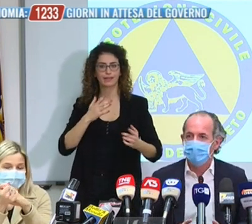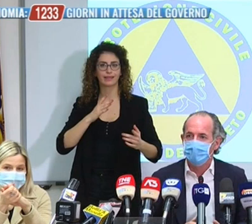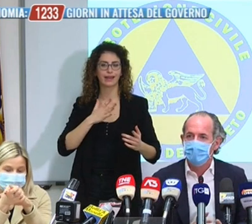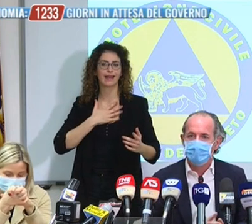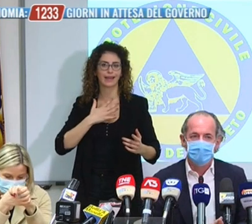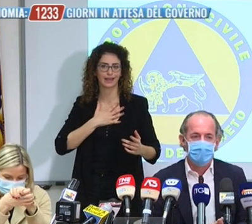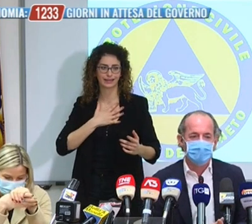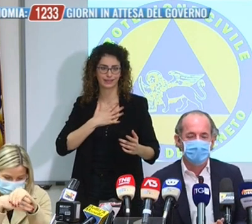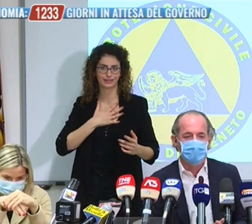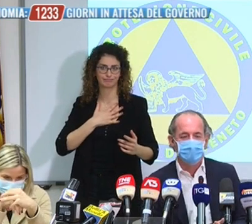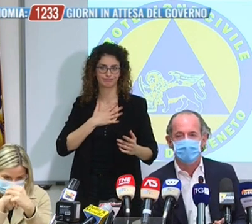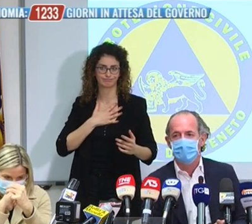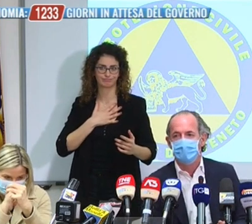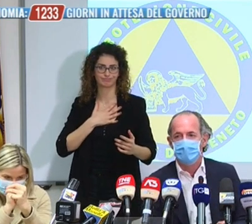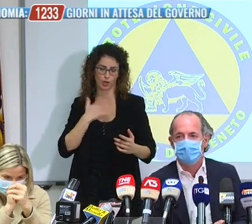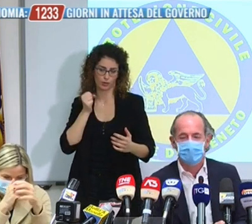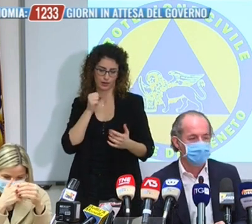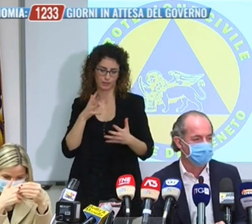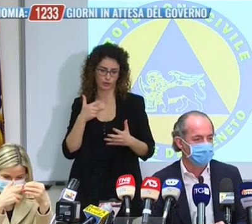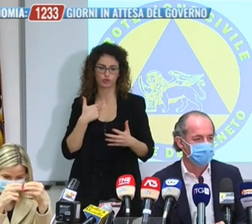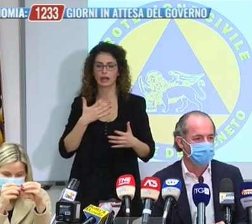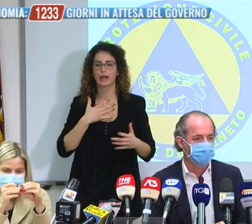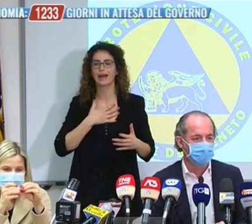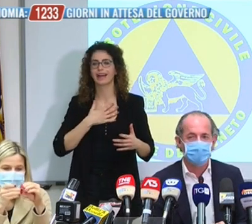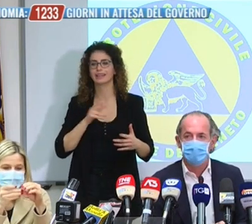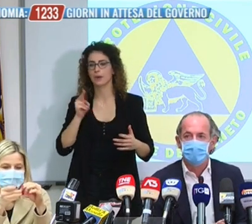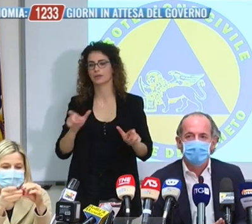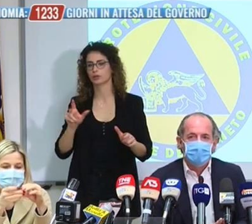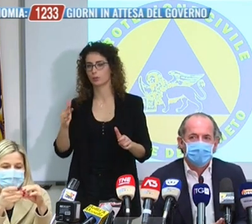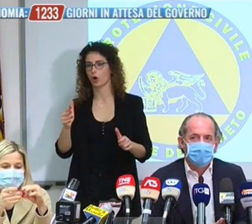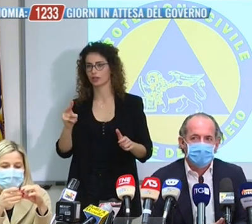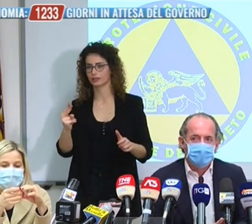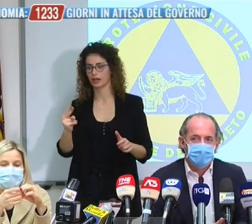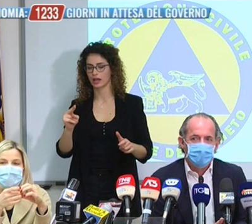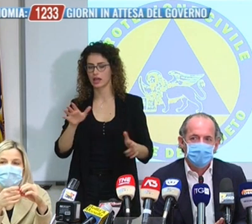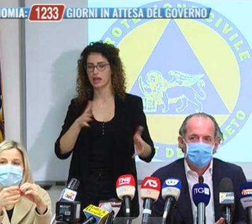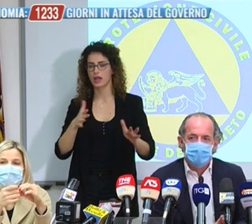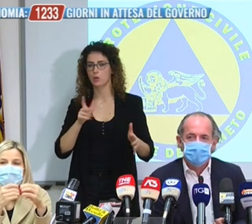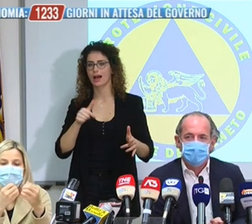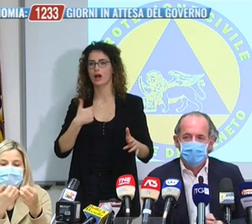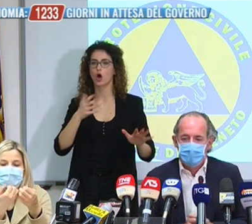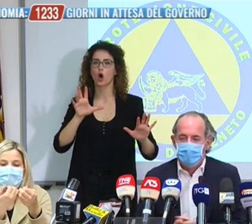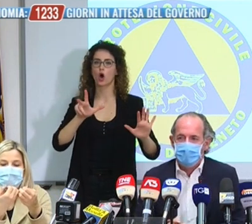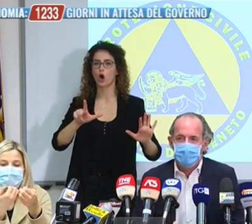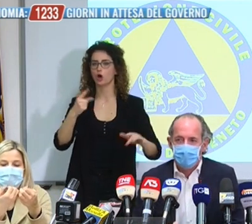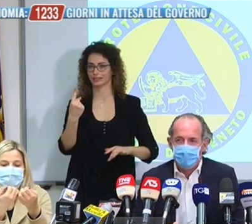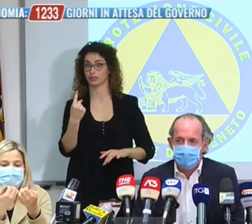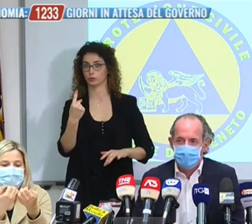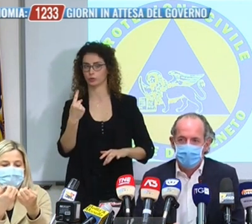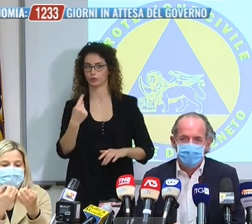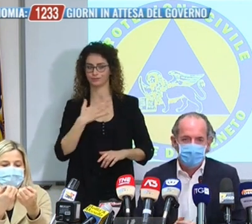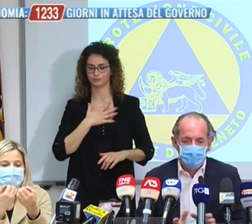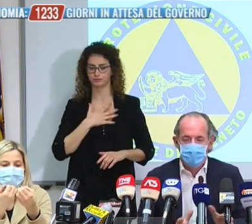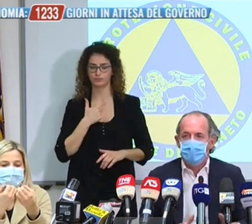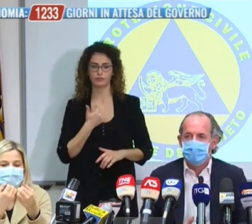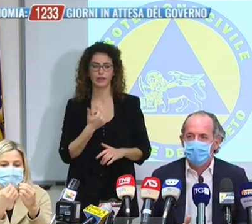Basta guardare l'età media dei morti in Veneto, era sugli 81 anni, capite che è inutile che io penso ad altre fasce